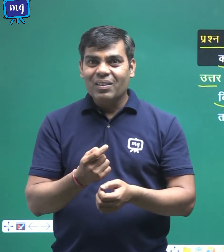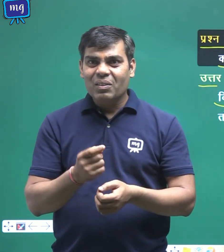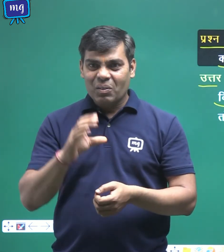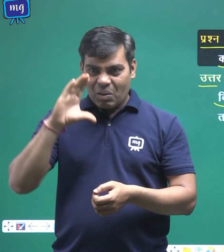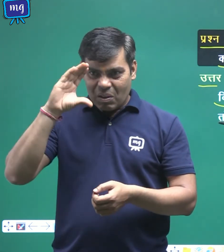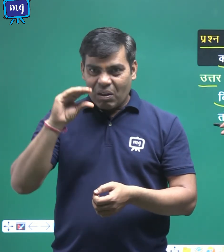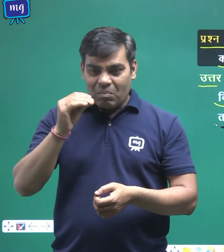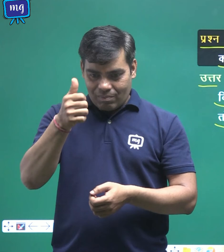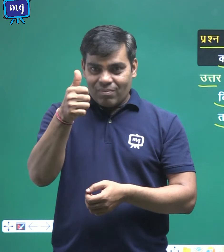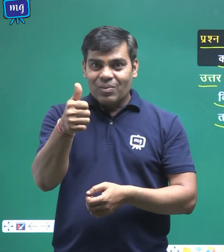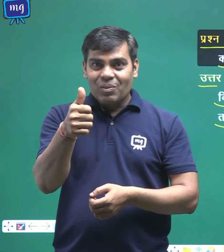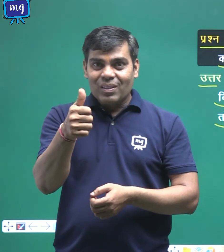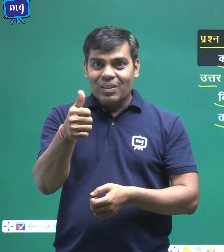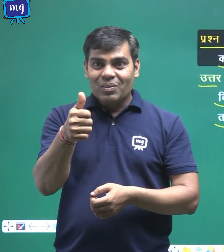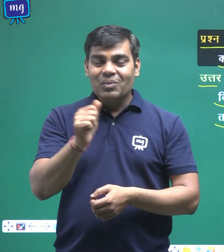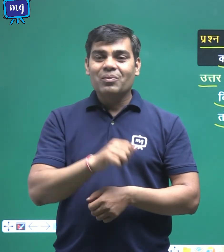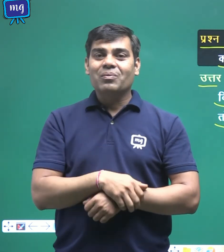कम तोलते हो,